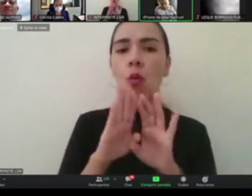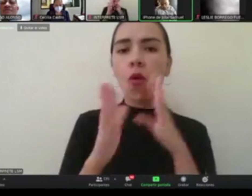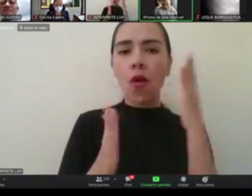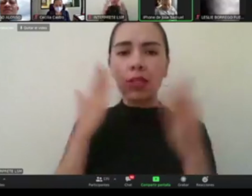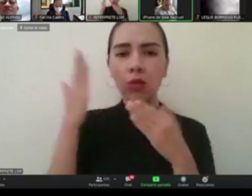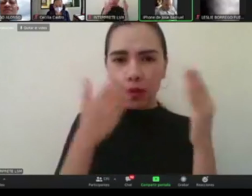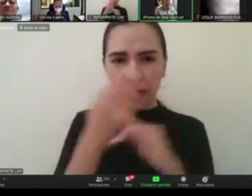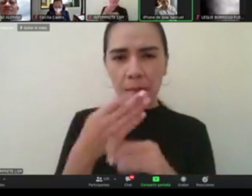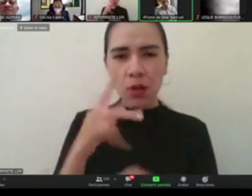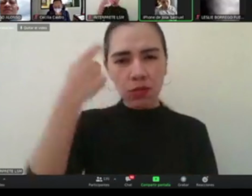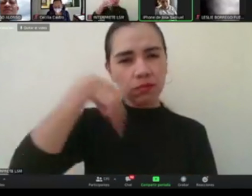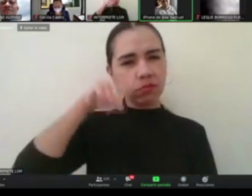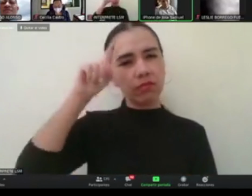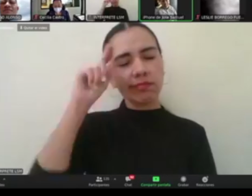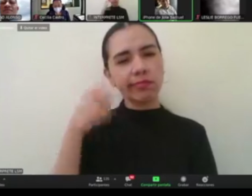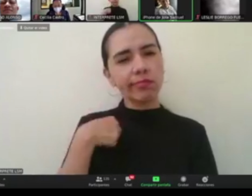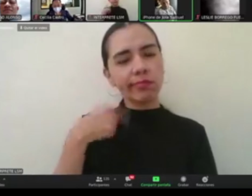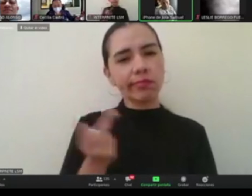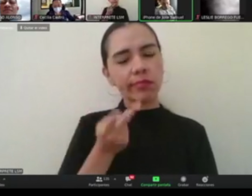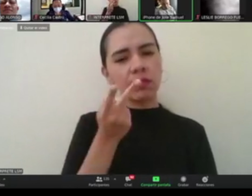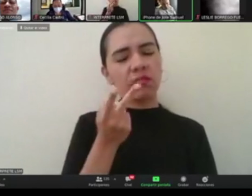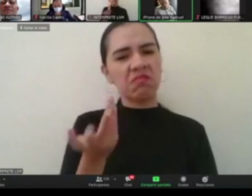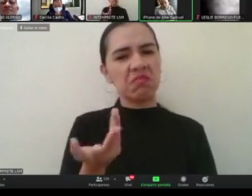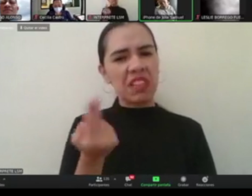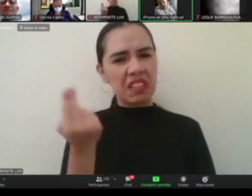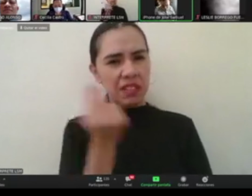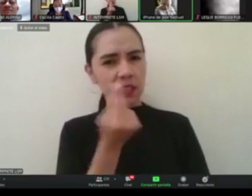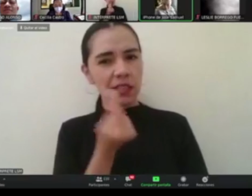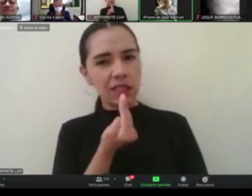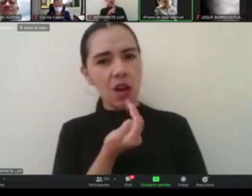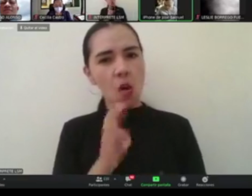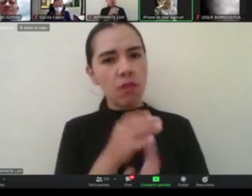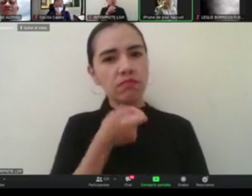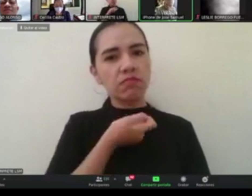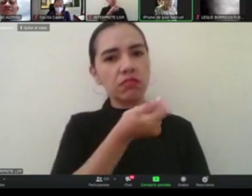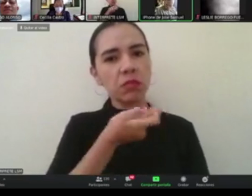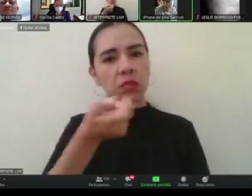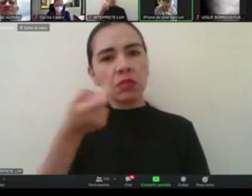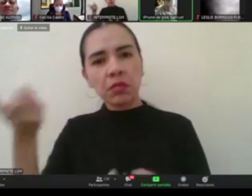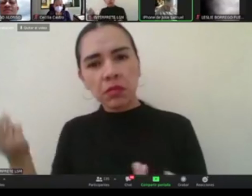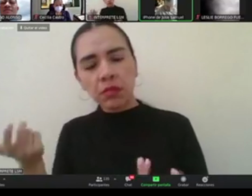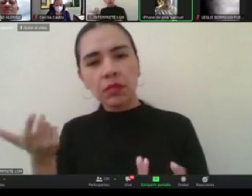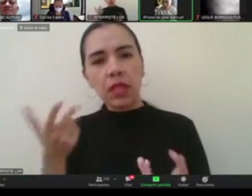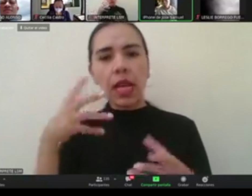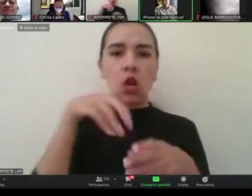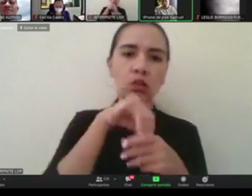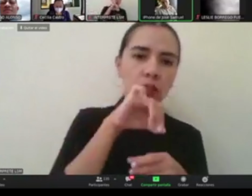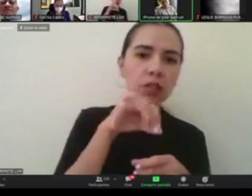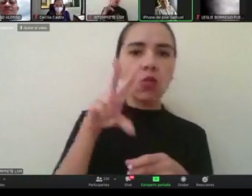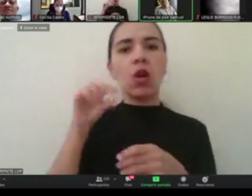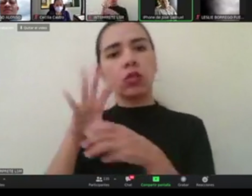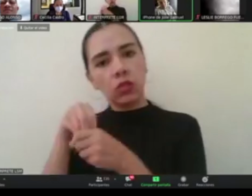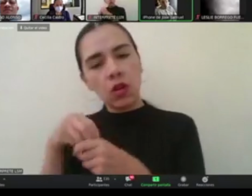¿será necesario muchas veces que cataloguemos algo de inclusivo o no inclusivo, verdad? Cuando